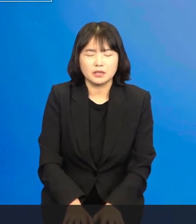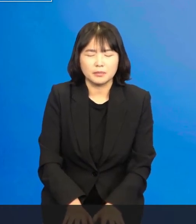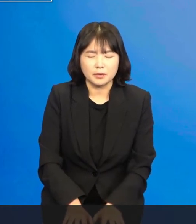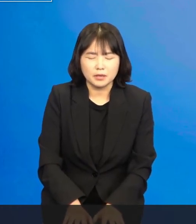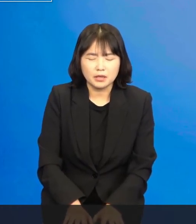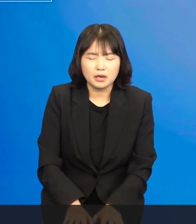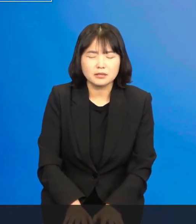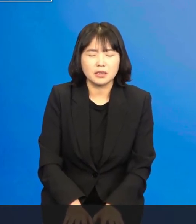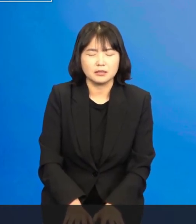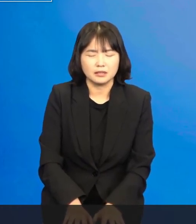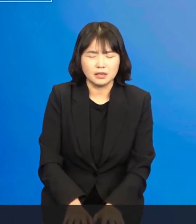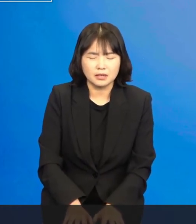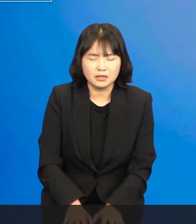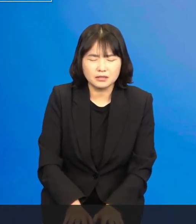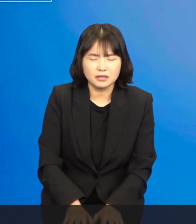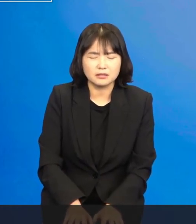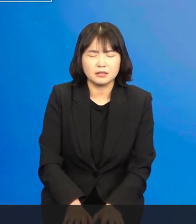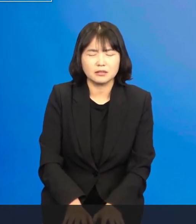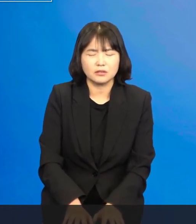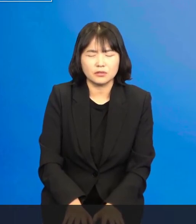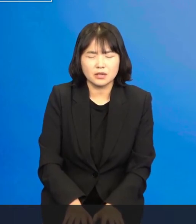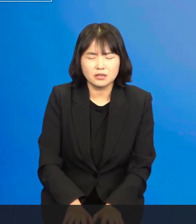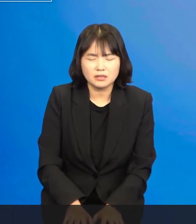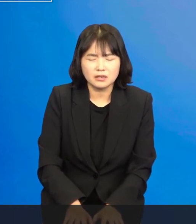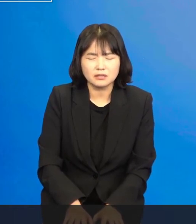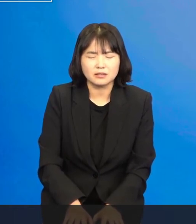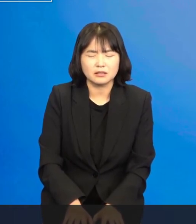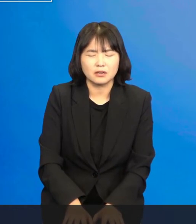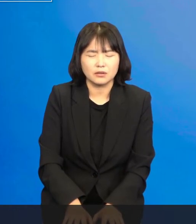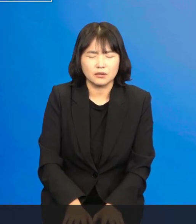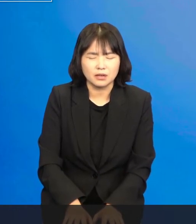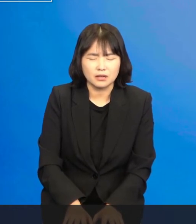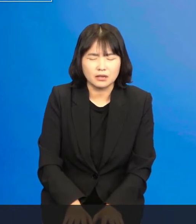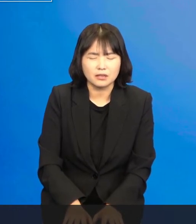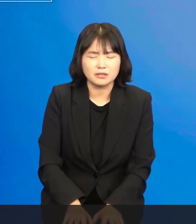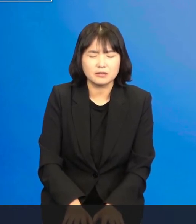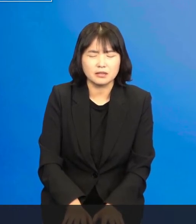하나님, 살아나는 놀라운 역사, 하나님의 모든 소망을